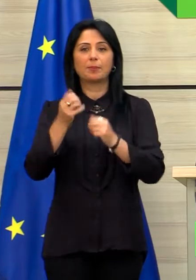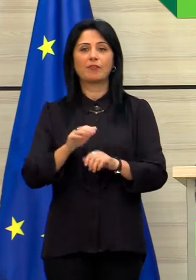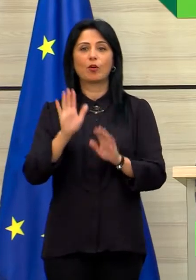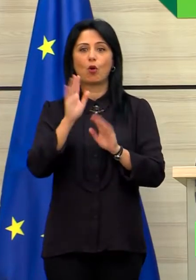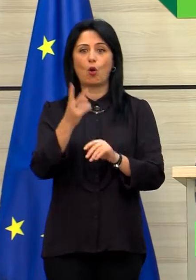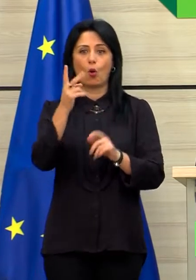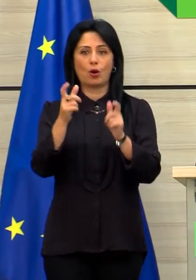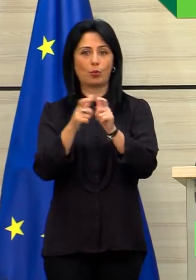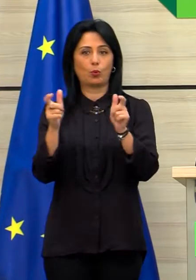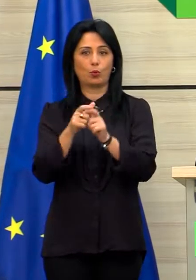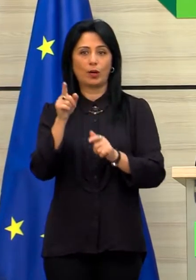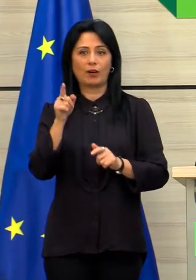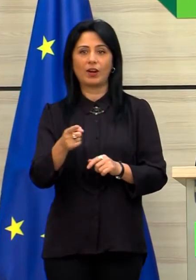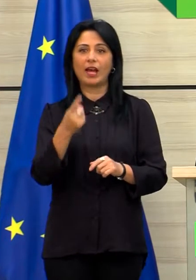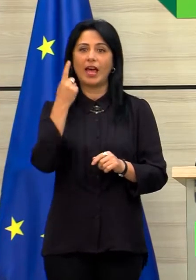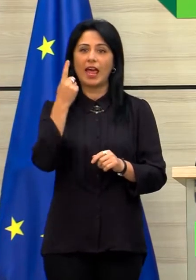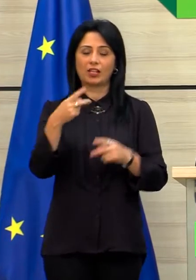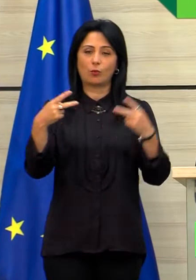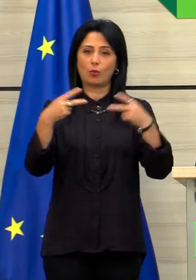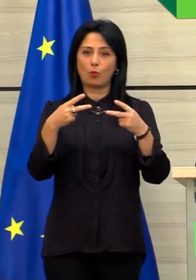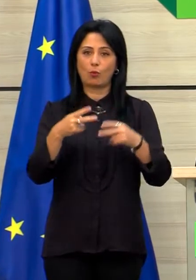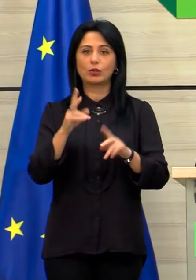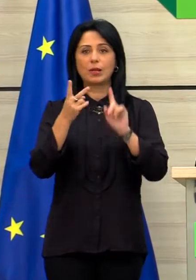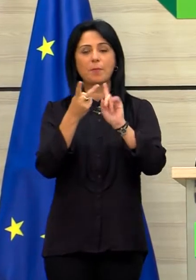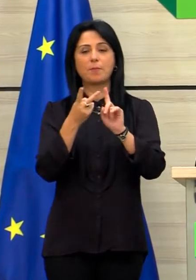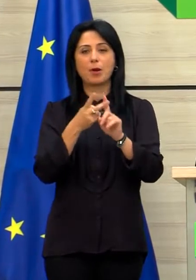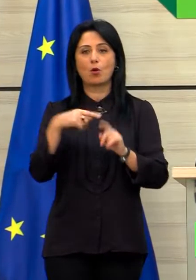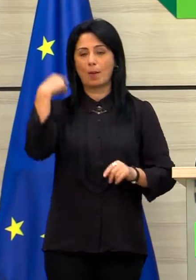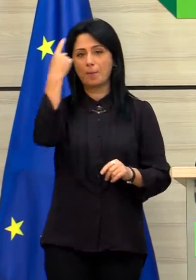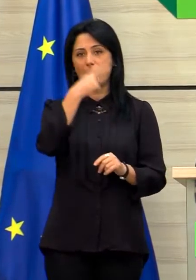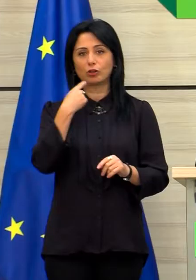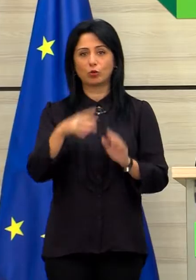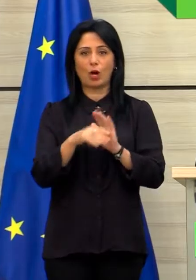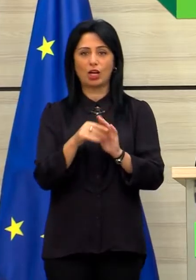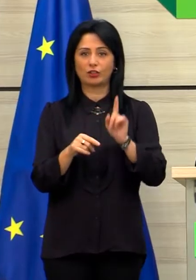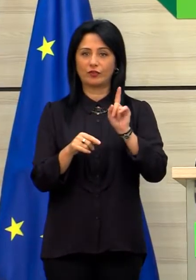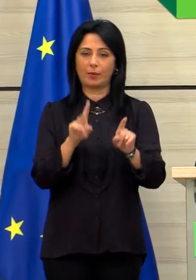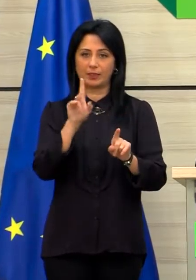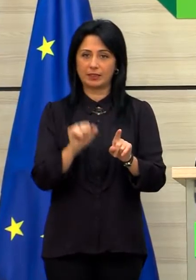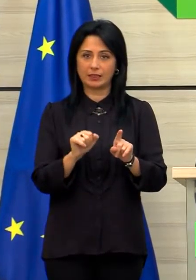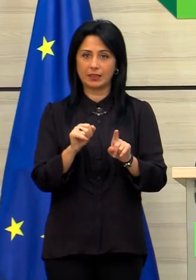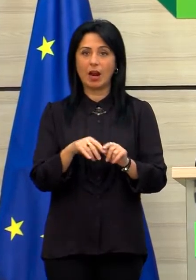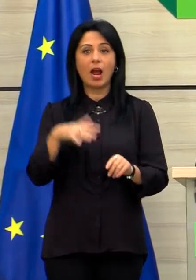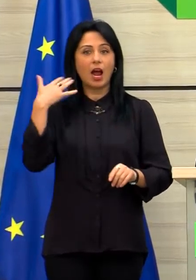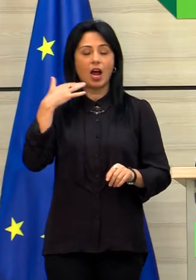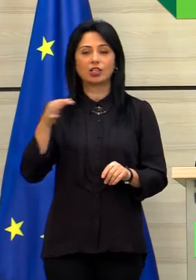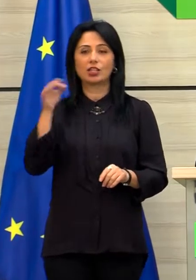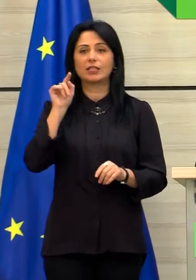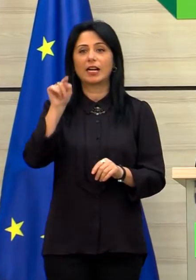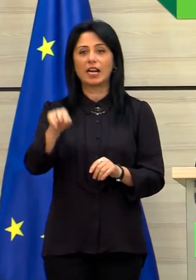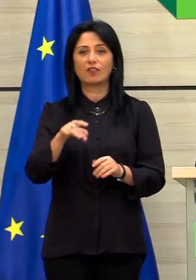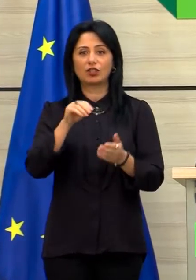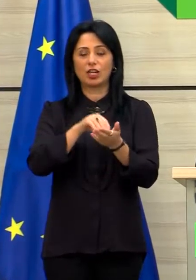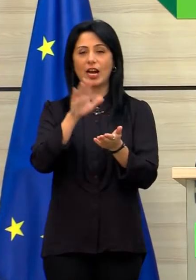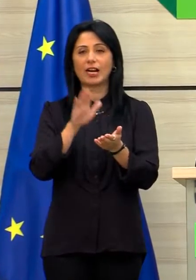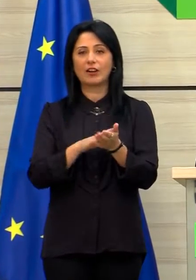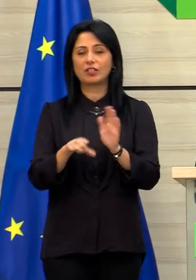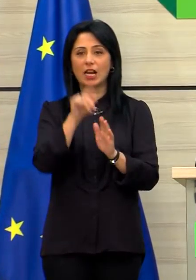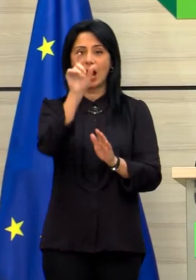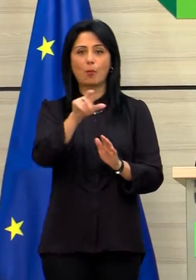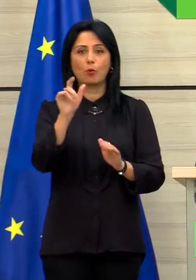ორ ბიულეტენს, ერთს პროპორციული, ხოლო მეორეს მაჟორიტარული არჩევნებისათვის. აჭარის რეგიონში რეგისტრირებული